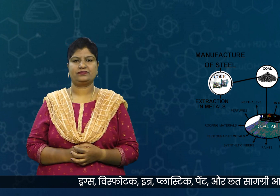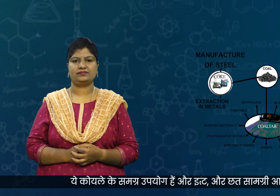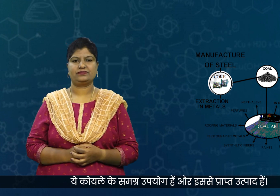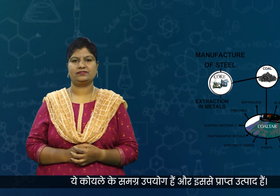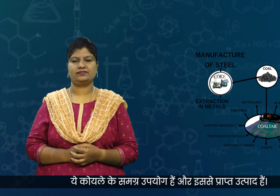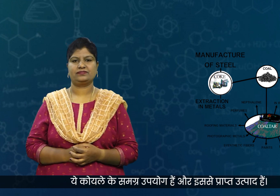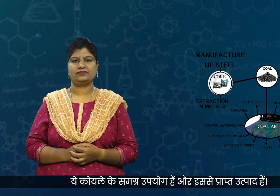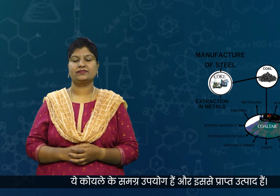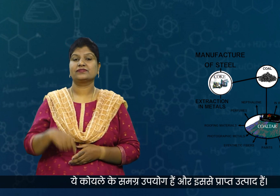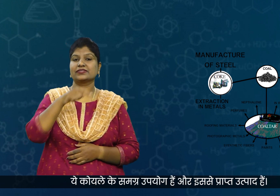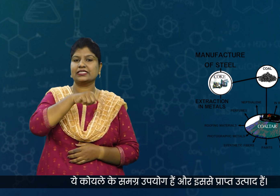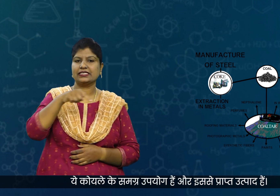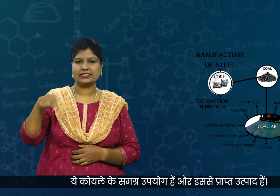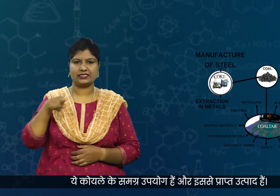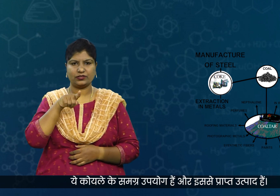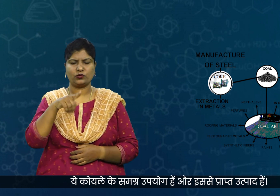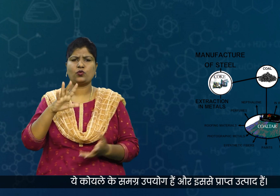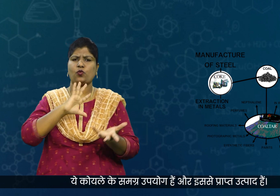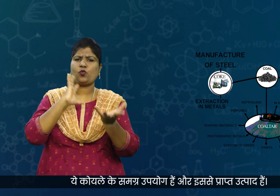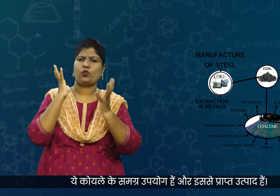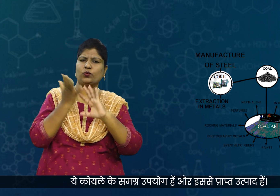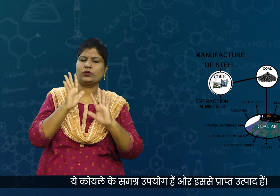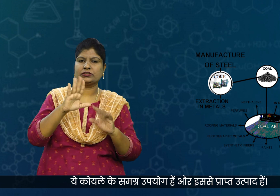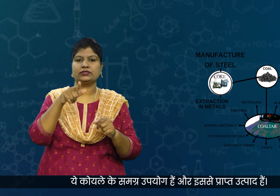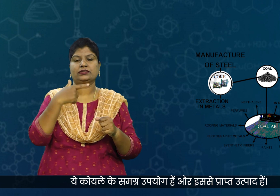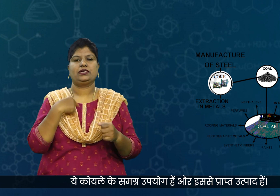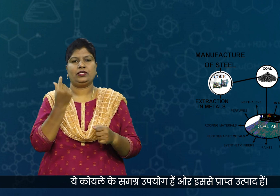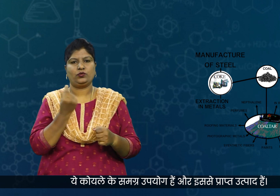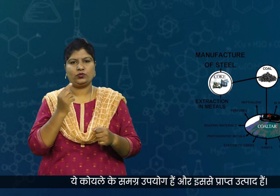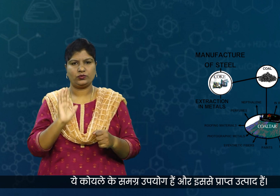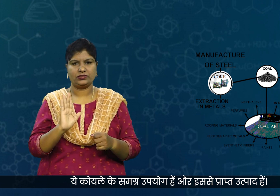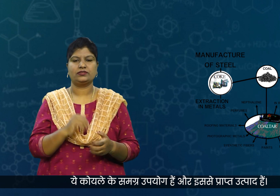ये कोयले के समग्र उपयोग है और इससे प्राप्त उत्पाद है।